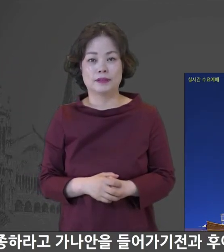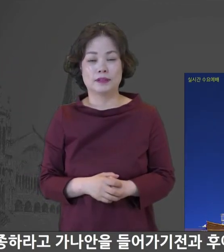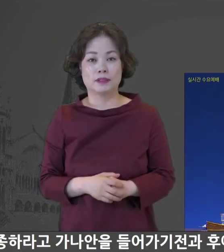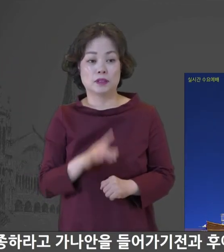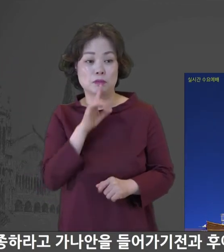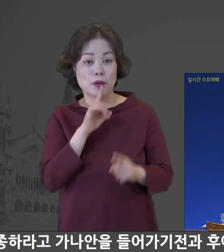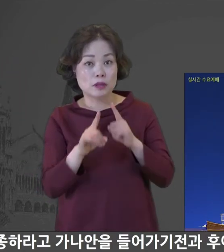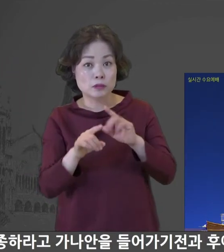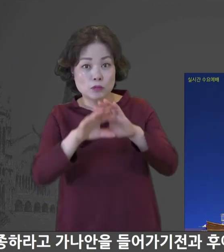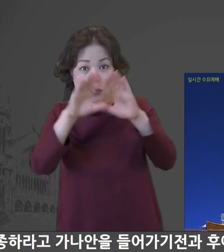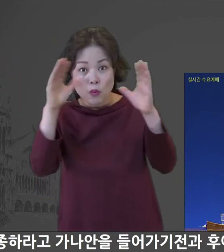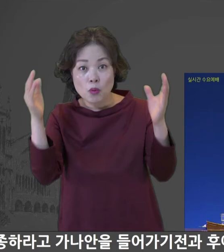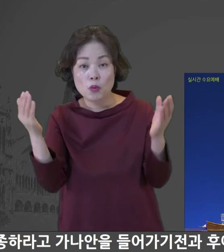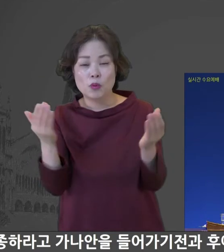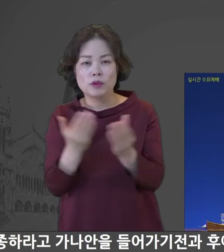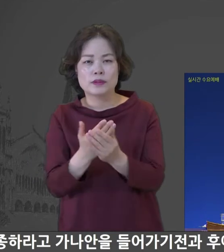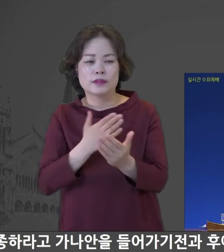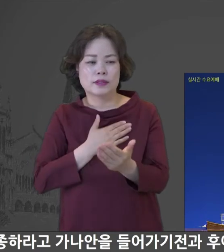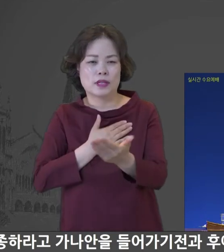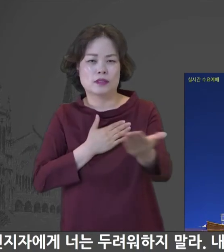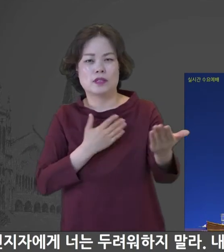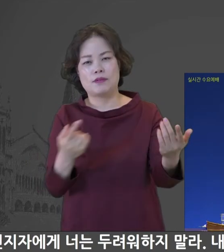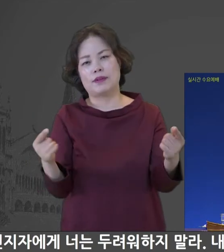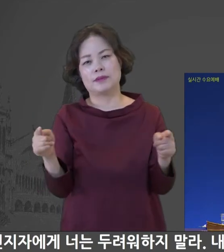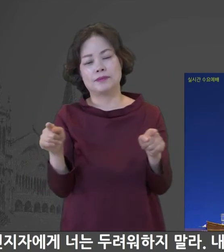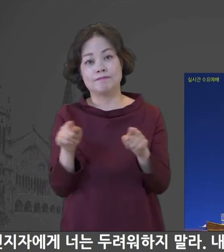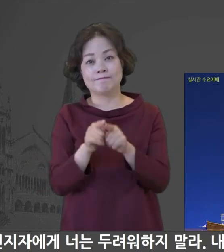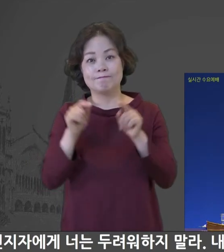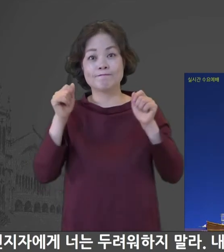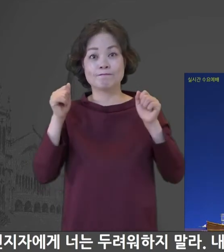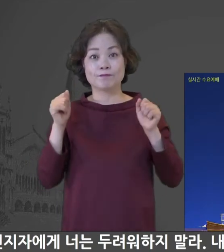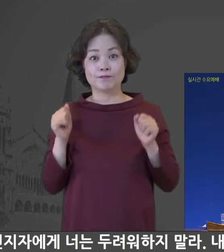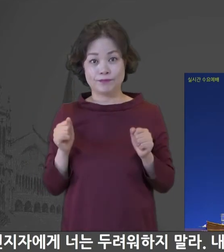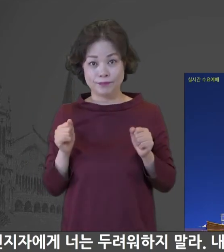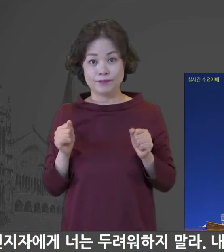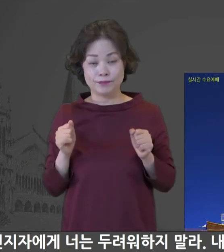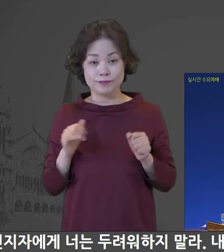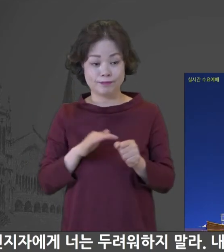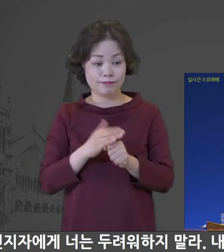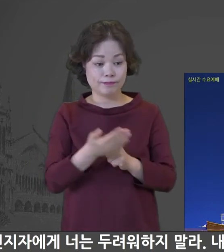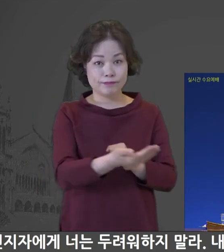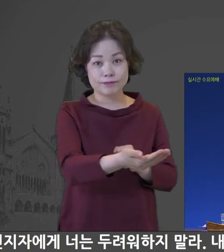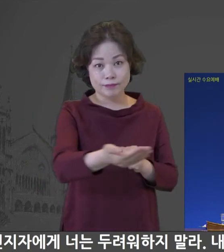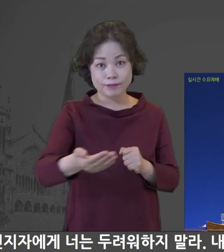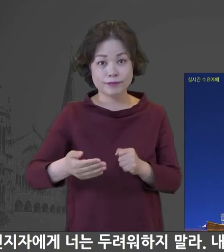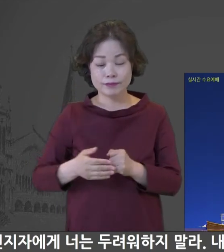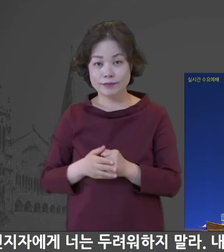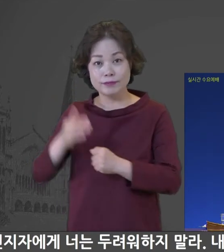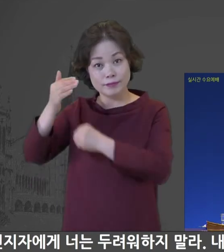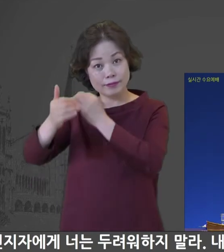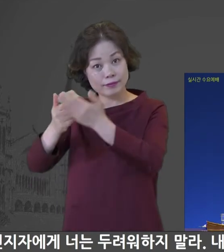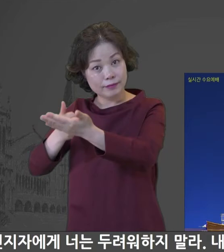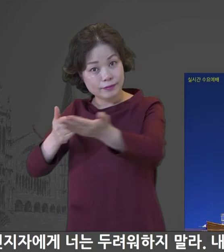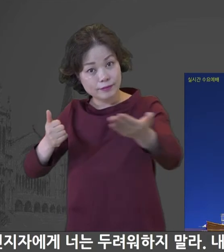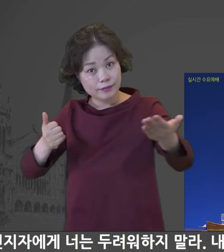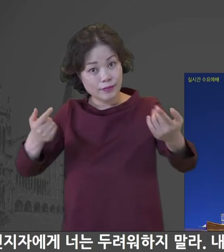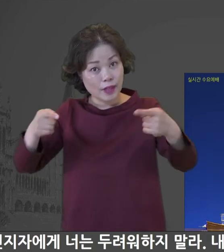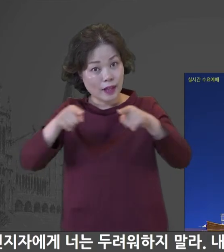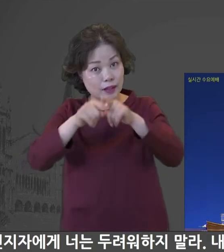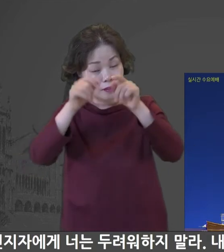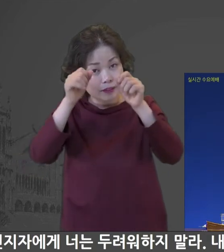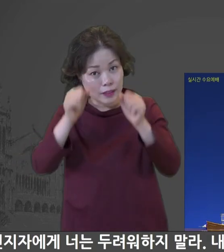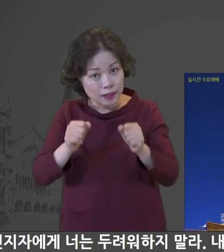이 말씀들은 모두 내가 너와 함께 한다라는 말씀입니다. 사랑하는 성도 여러분, 하나님이 여러분과 지금